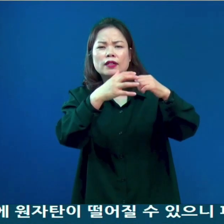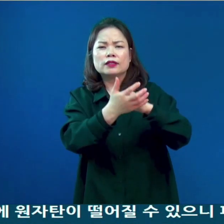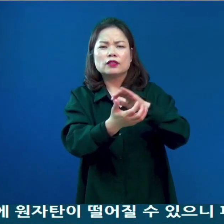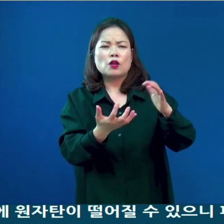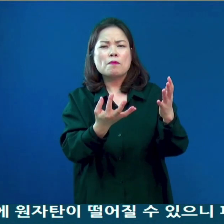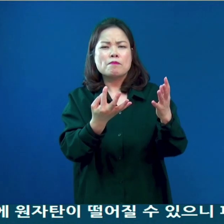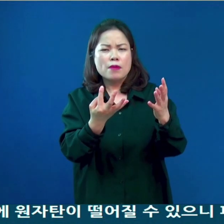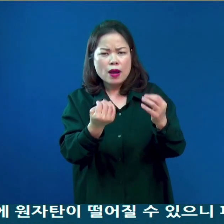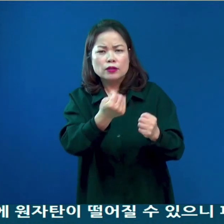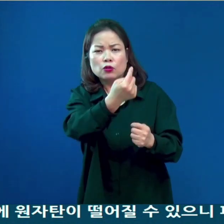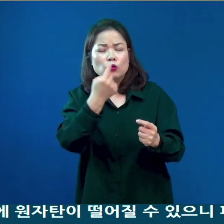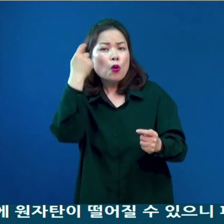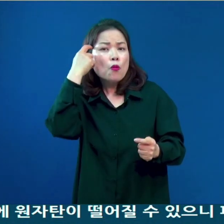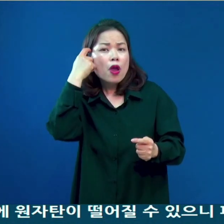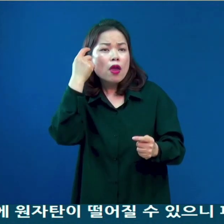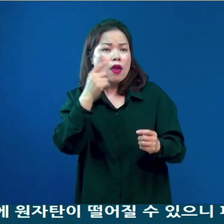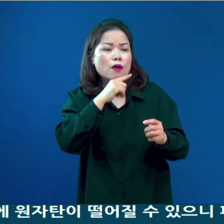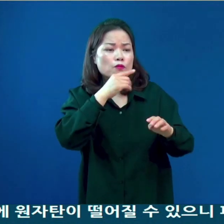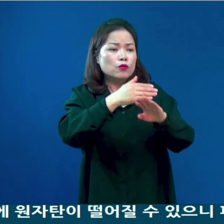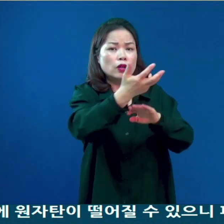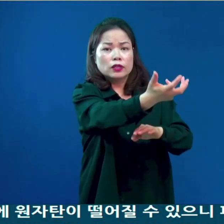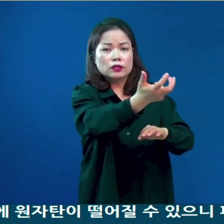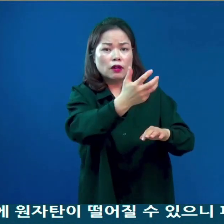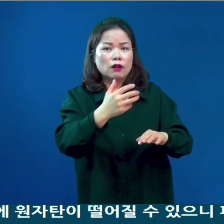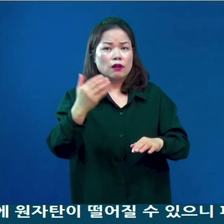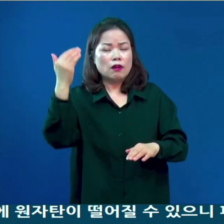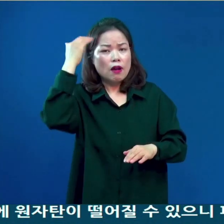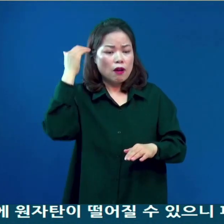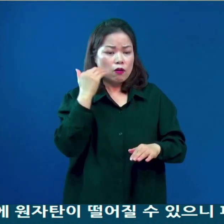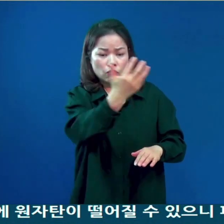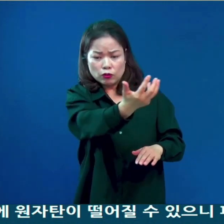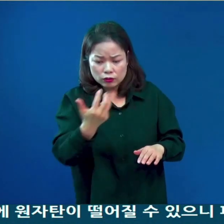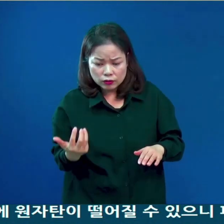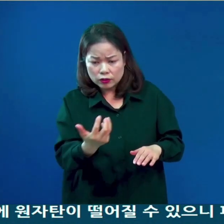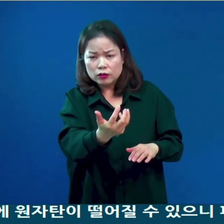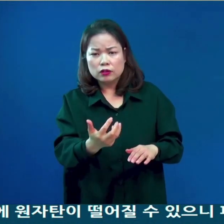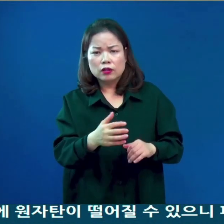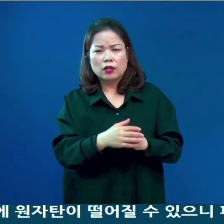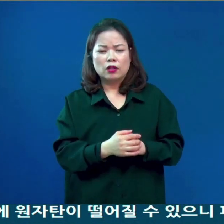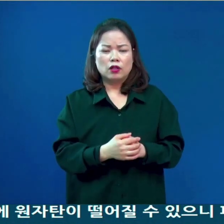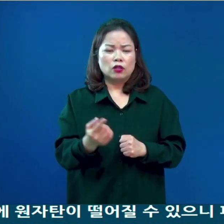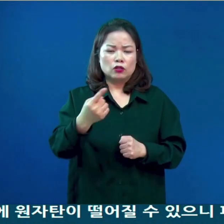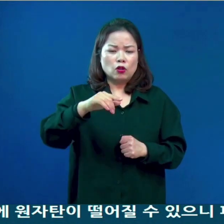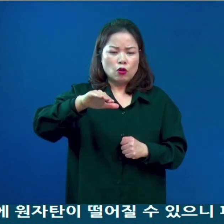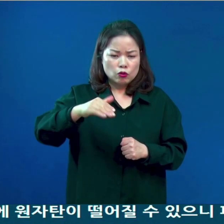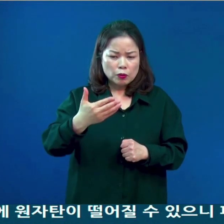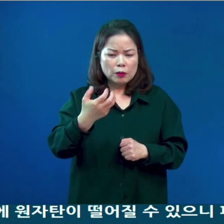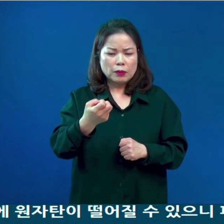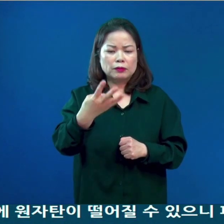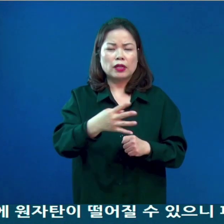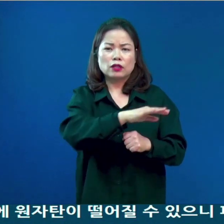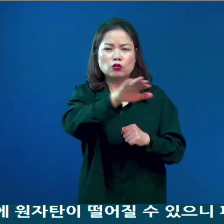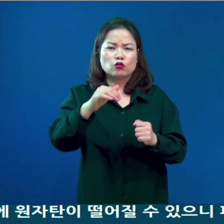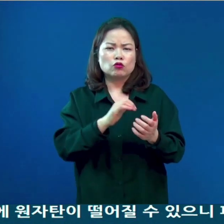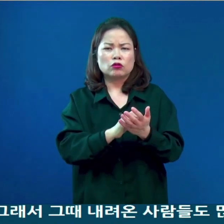많이 오셨는데 왜 오셨느냐? 1945년부터 1948년까지가